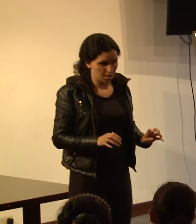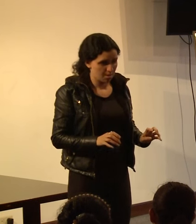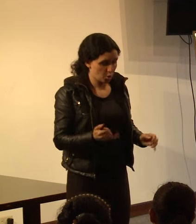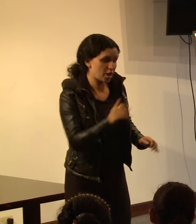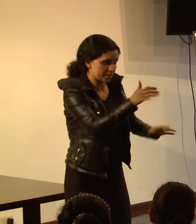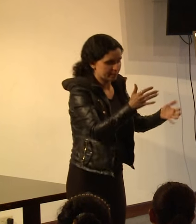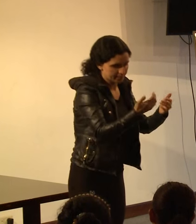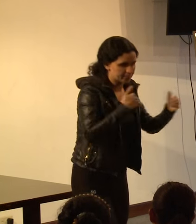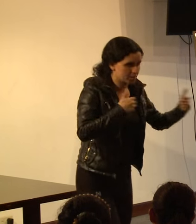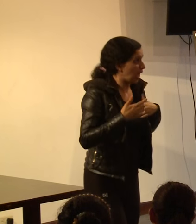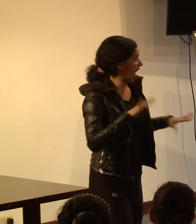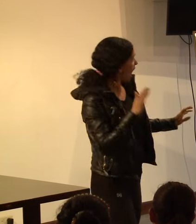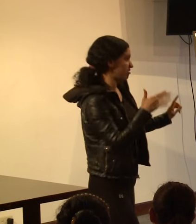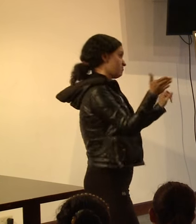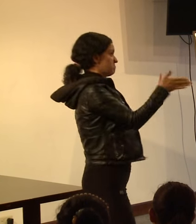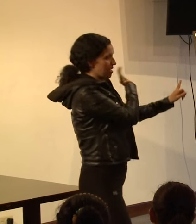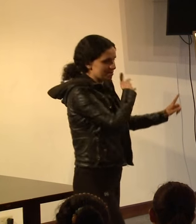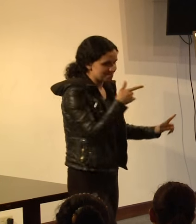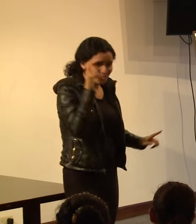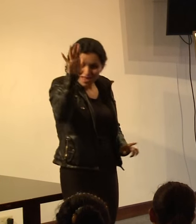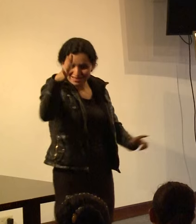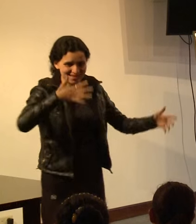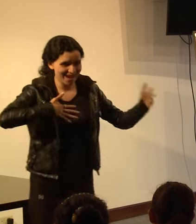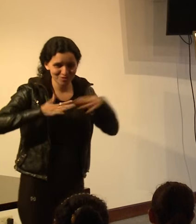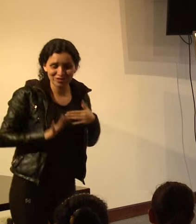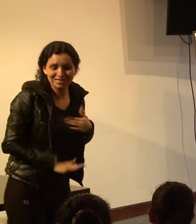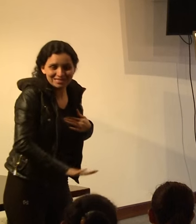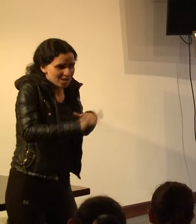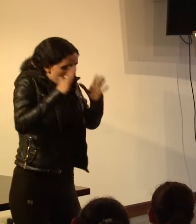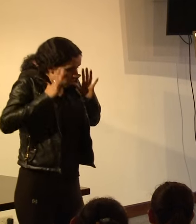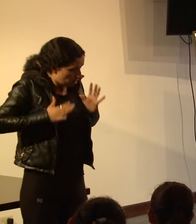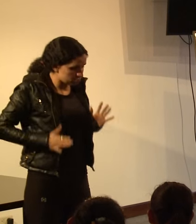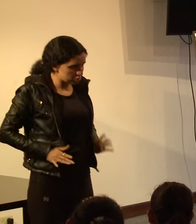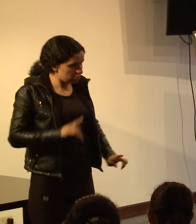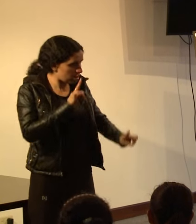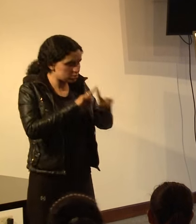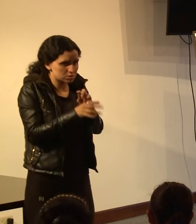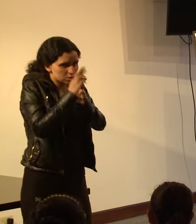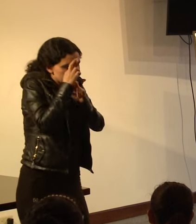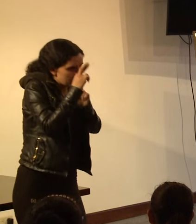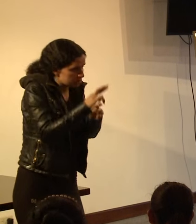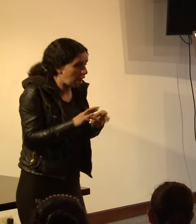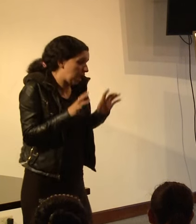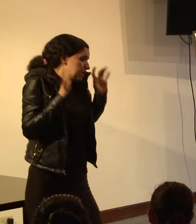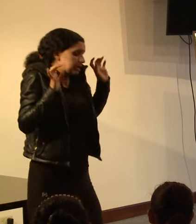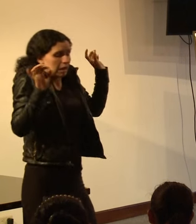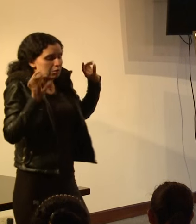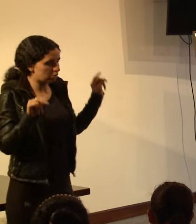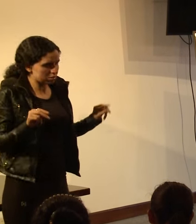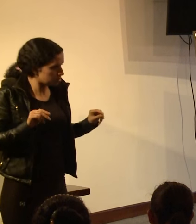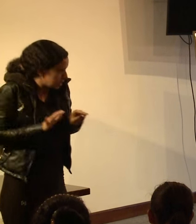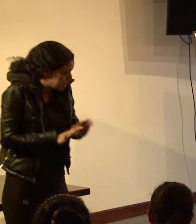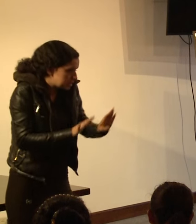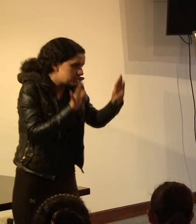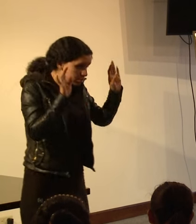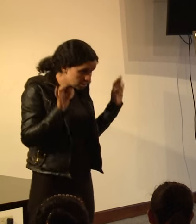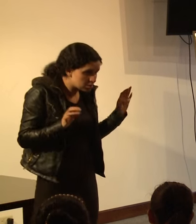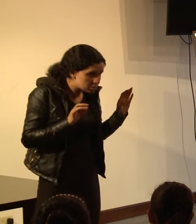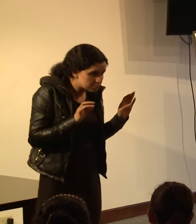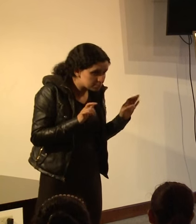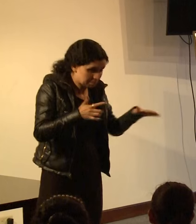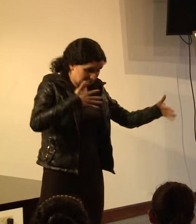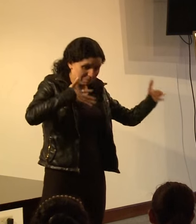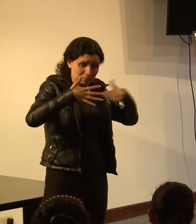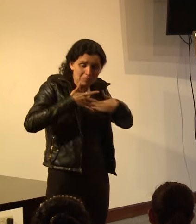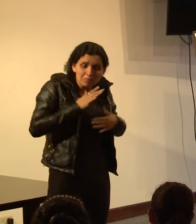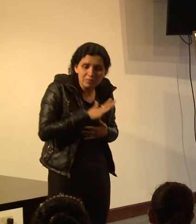pegan la cachetada, o sea, eso no funciona así. Pero en ese contexto del teatro, el cuerpo se asume de manera diferente. Entonces, fíjense que el teatro y las artes escénicas en general ofrecen